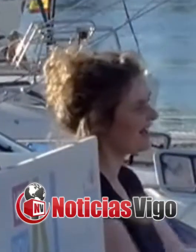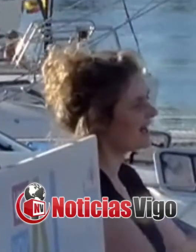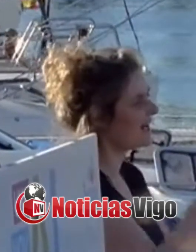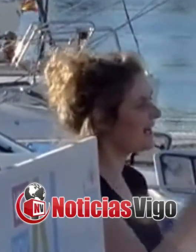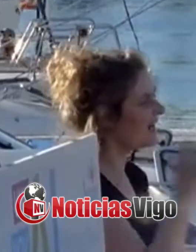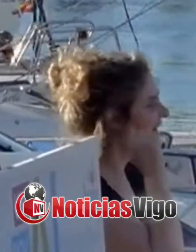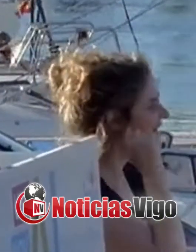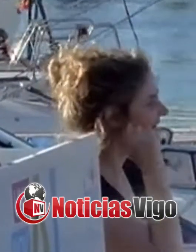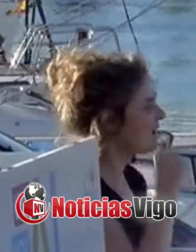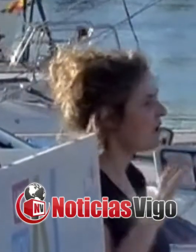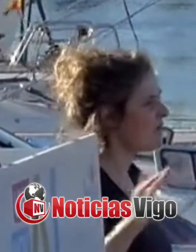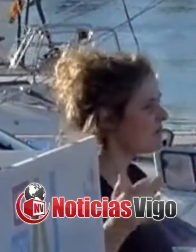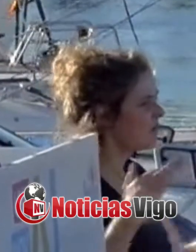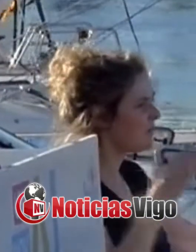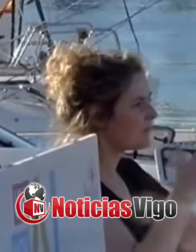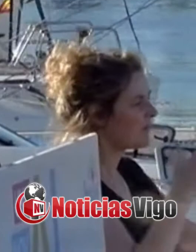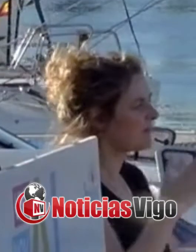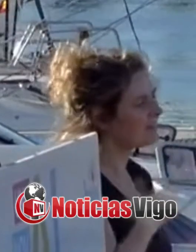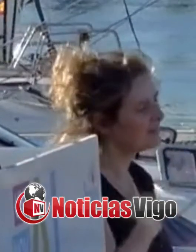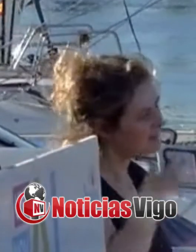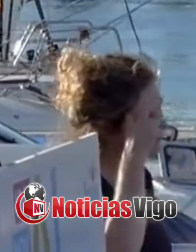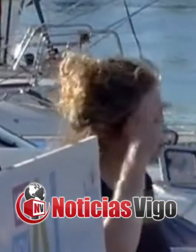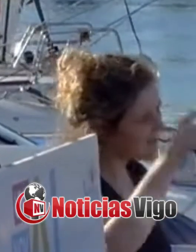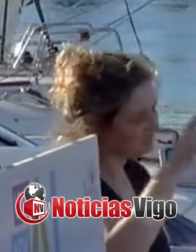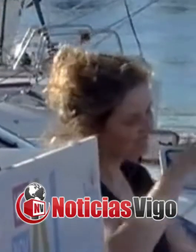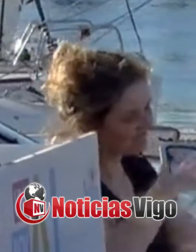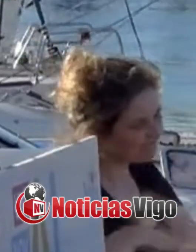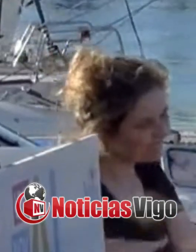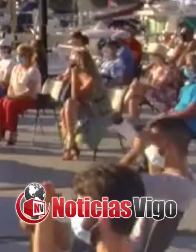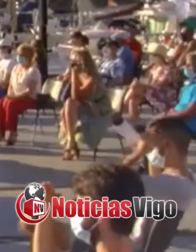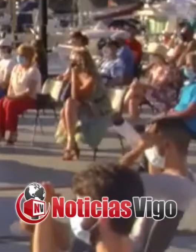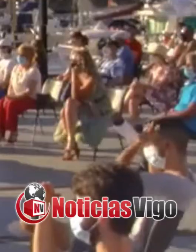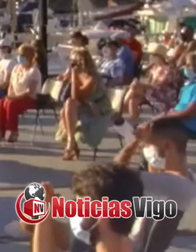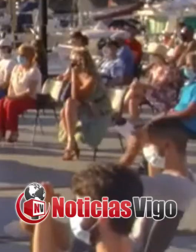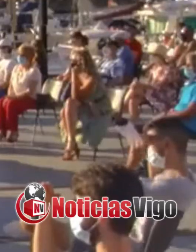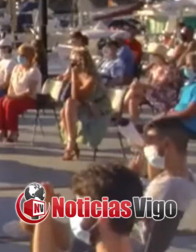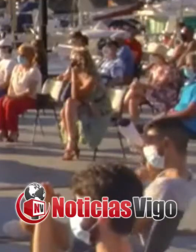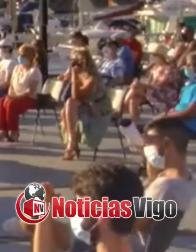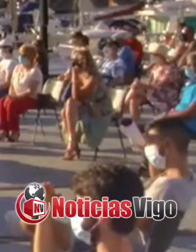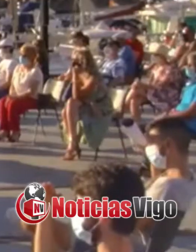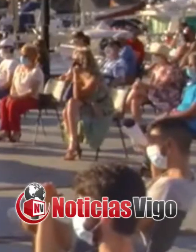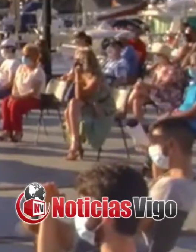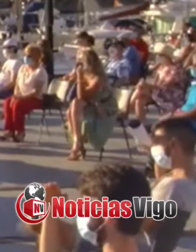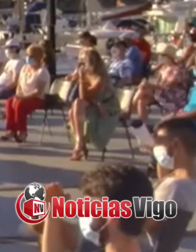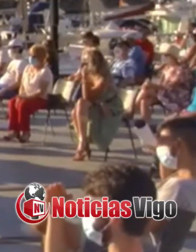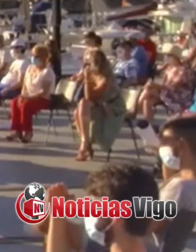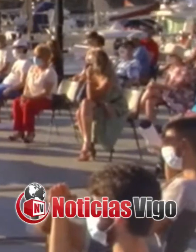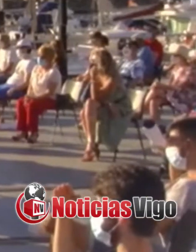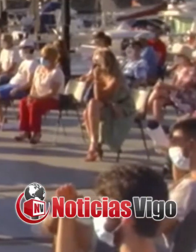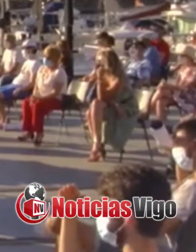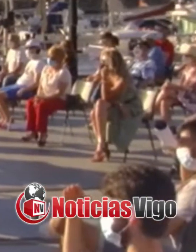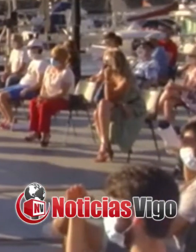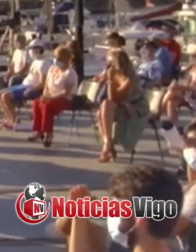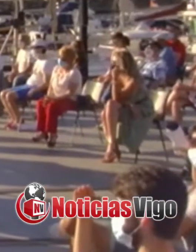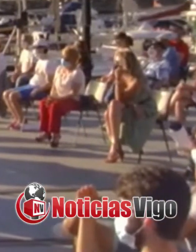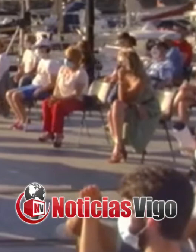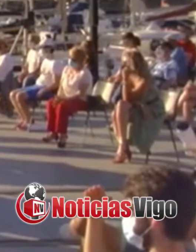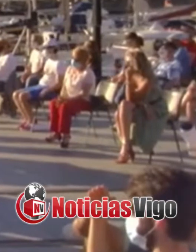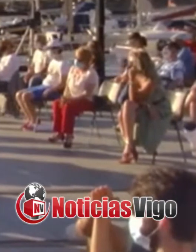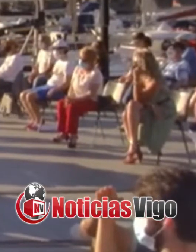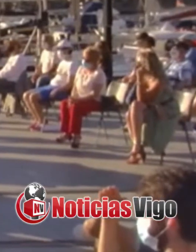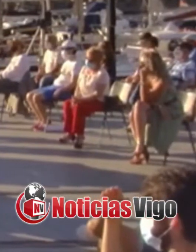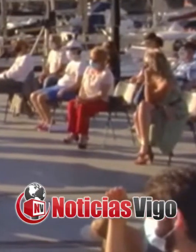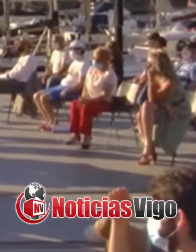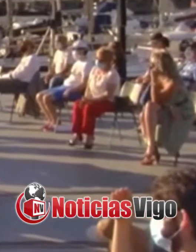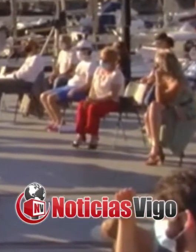fulgor. Os montes da miña aldea e da contorna están cheos de furados de canteiras de onde saía a pedra